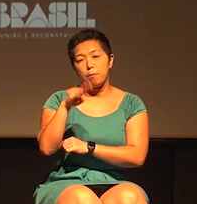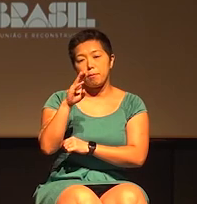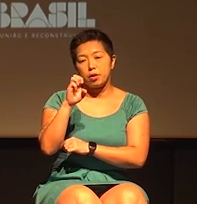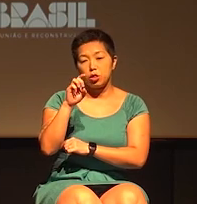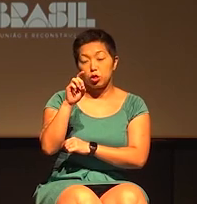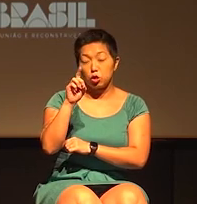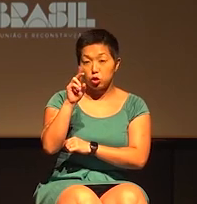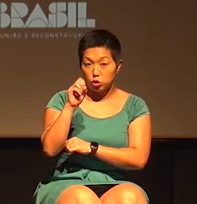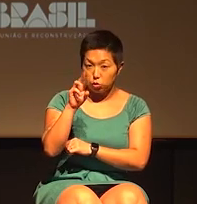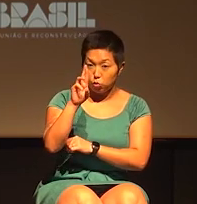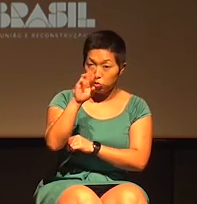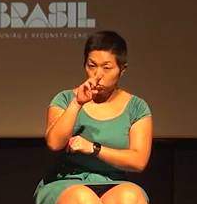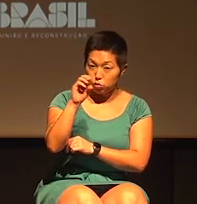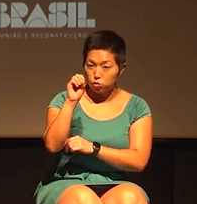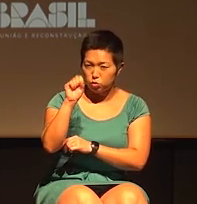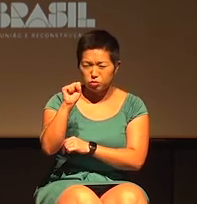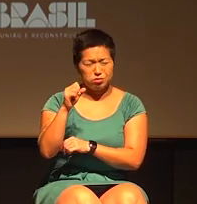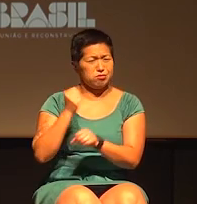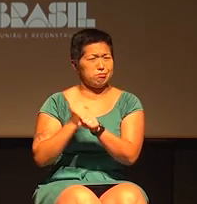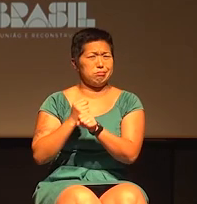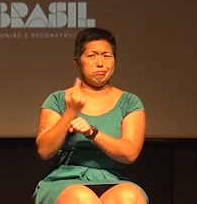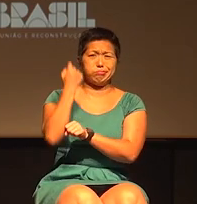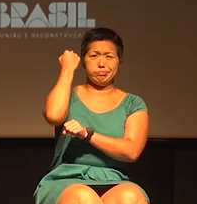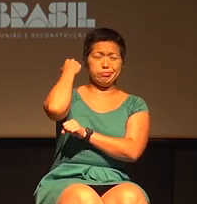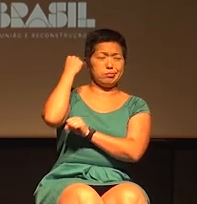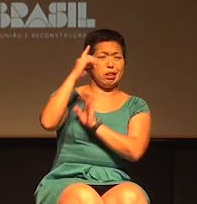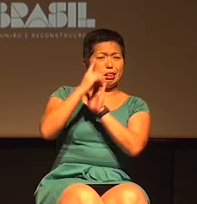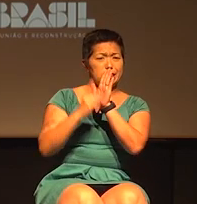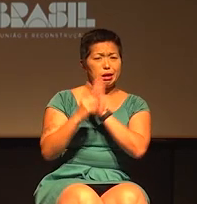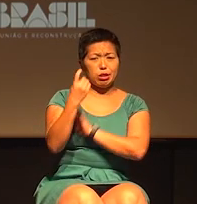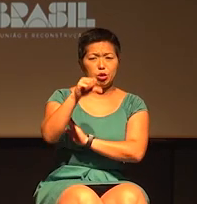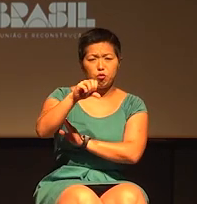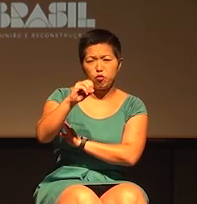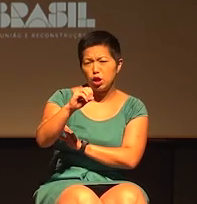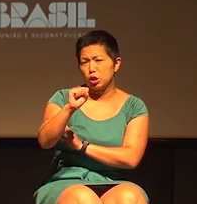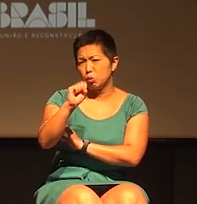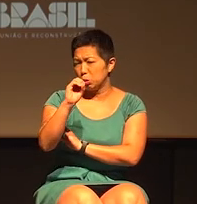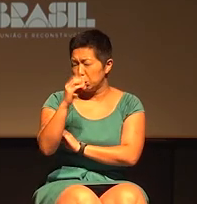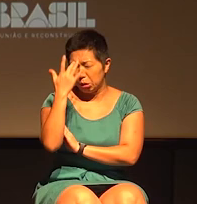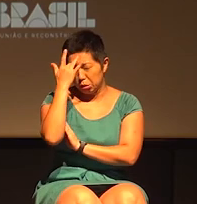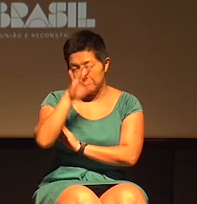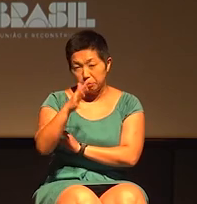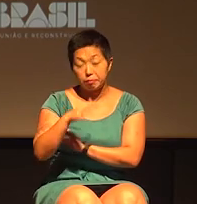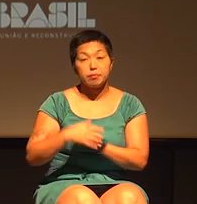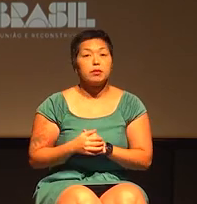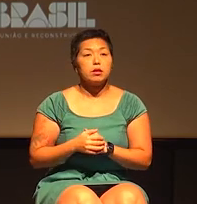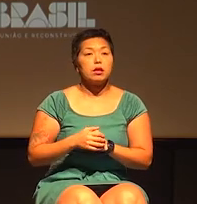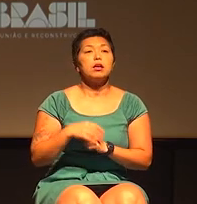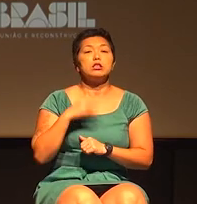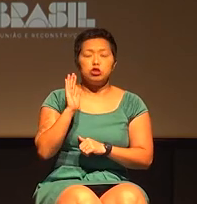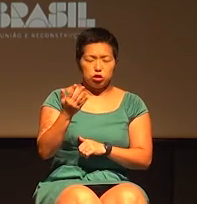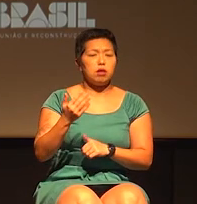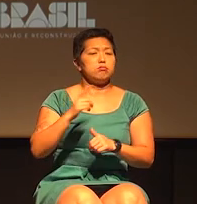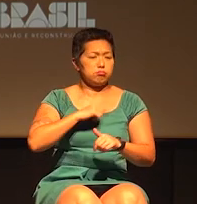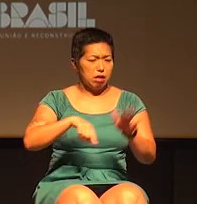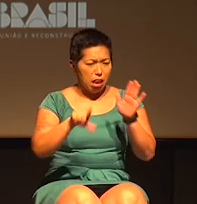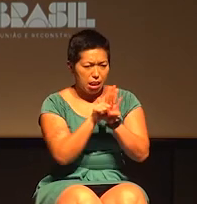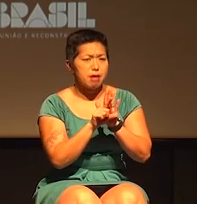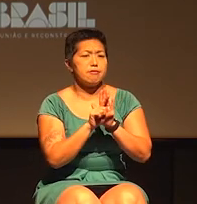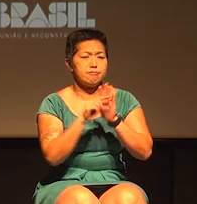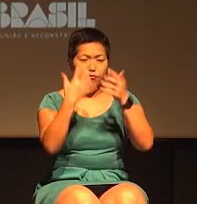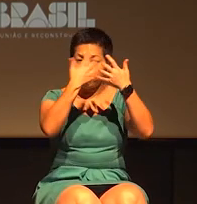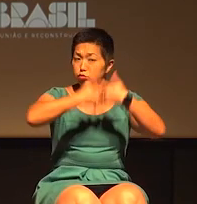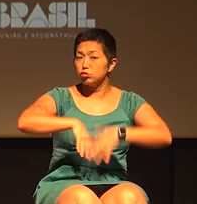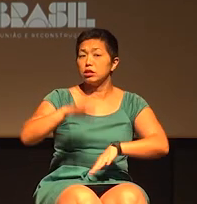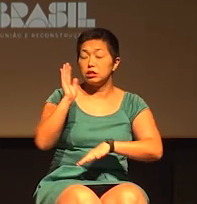pública de muitos anos atrás acho que da década de 90 80 então é uma uma política pública que já funcionava há muito tempo